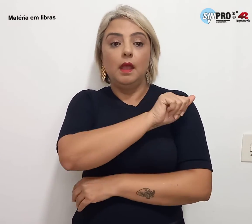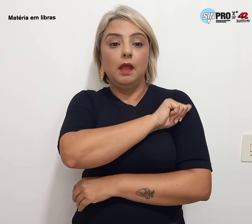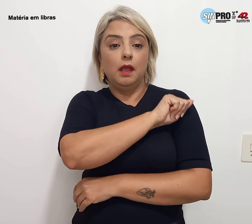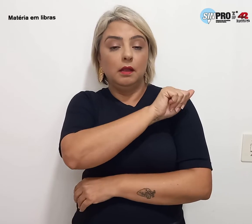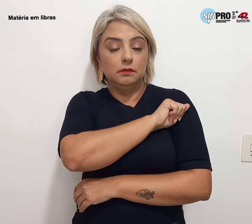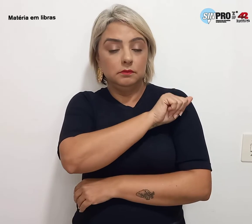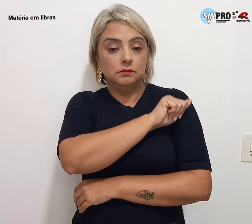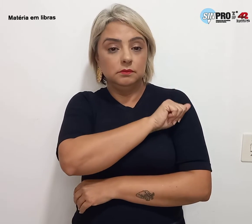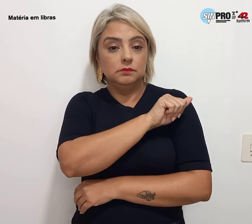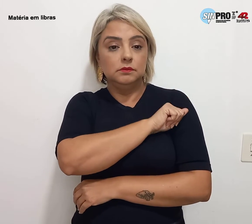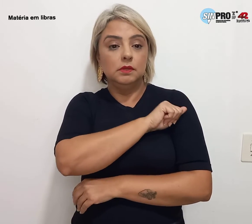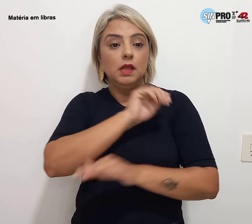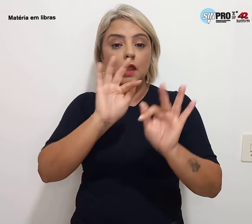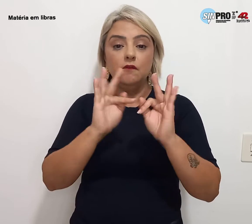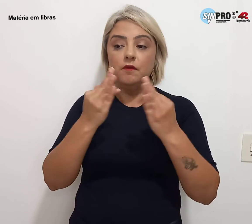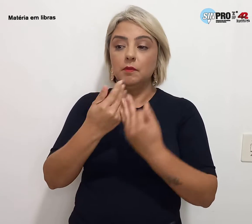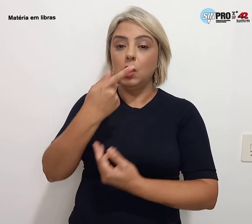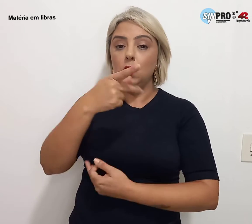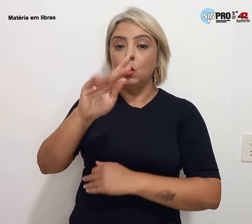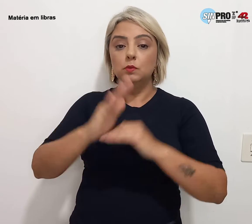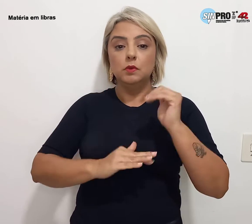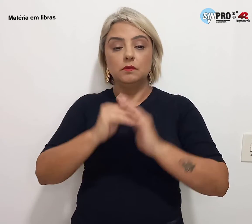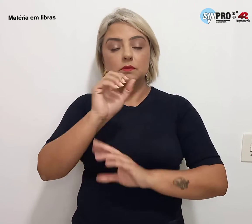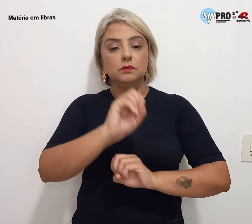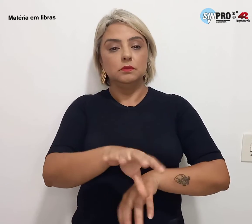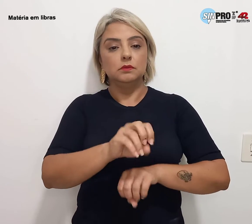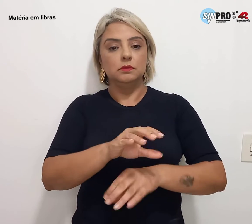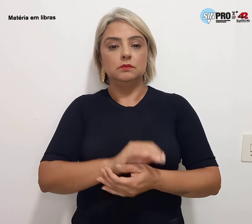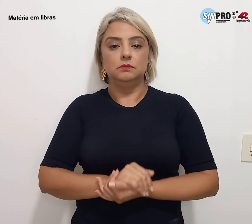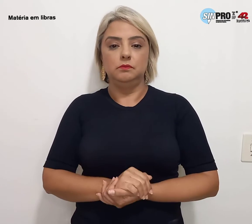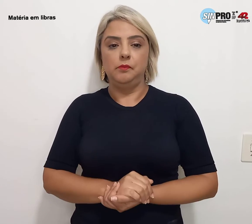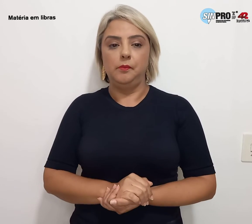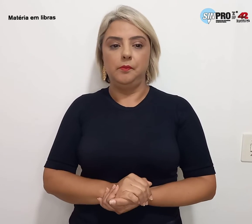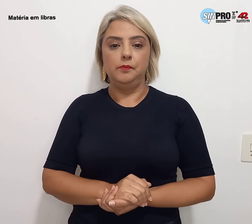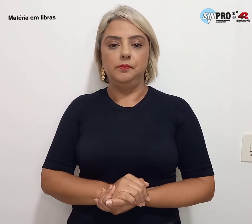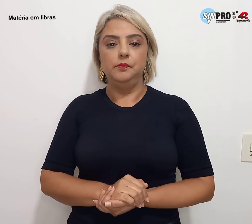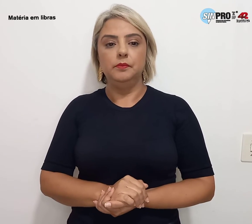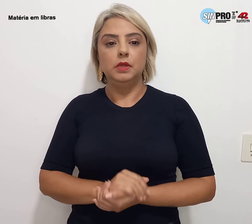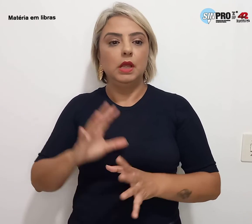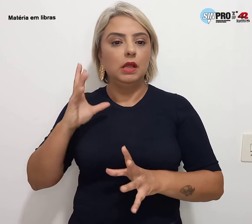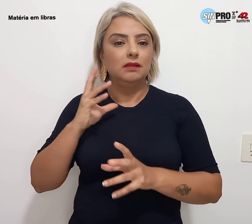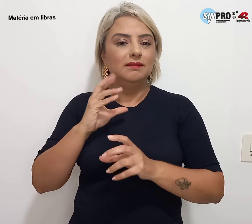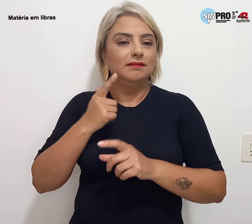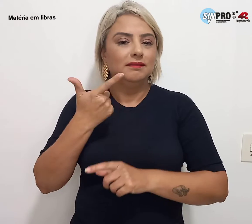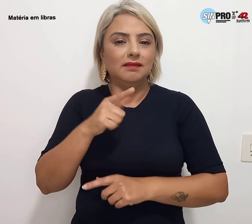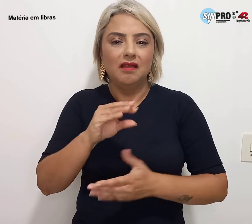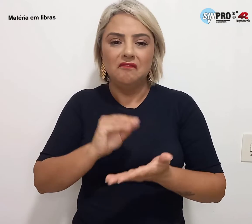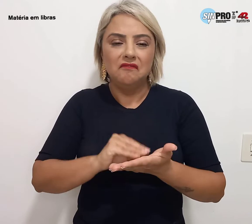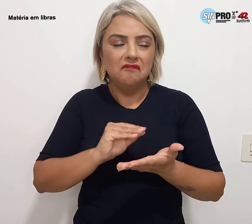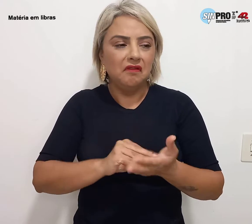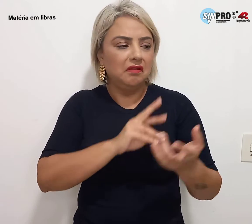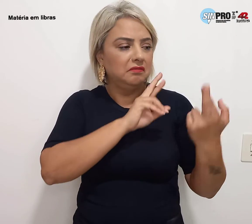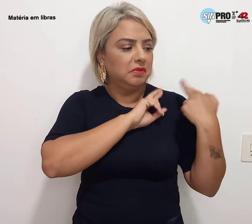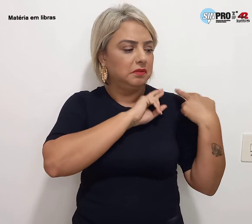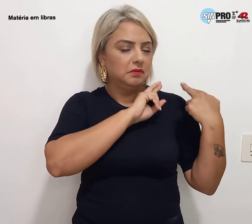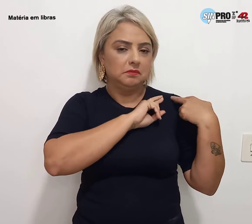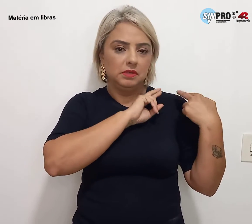estudantes e demais profissionais da educação. A total falta de responsabilidade do